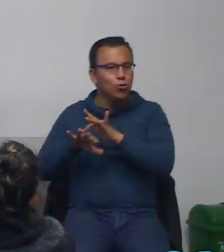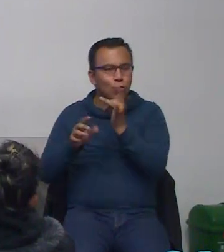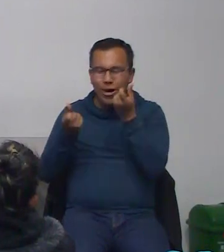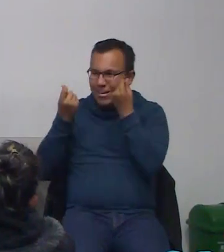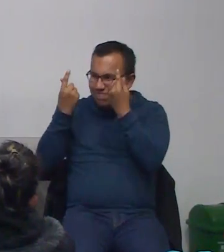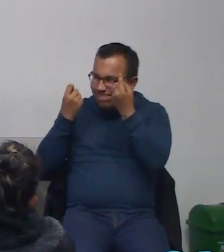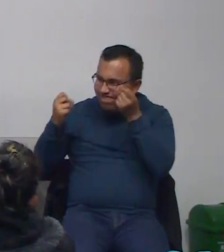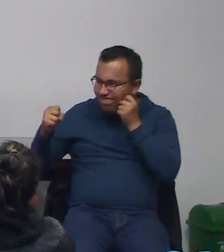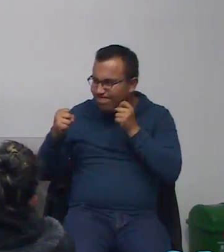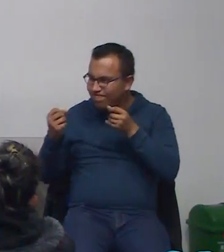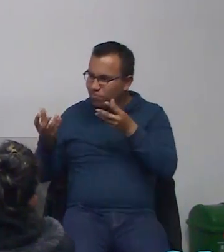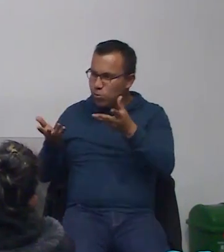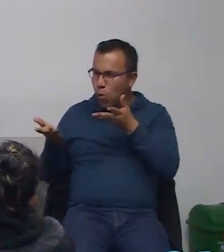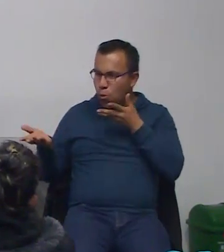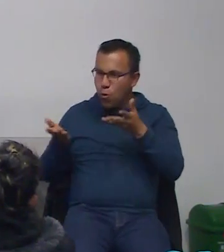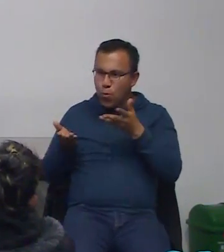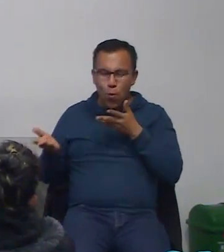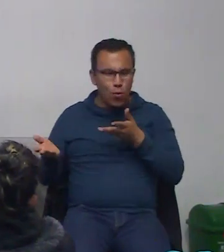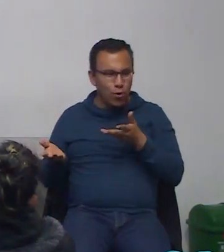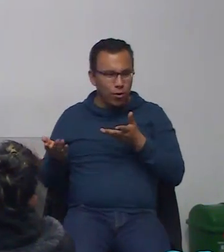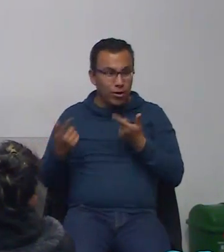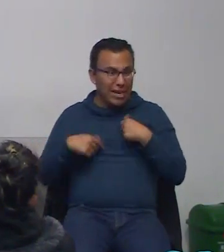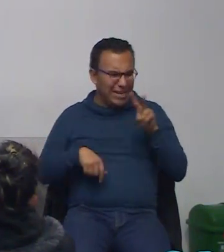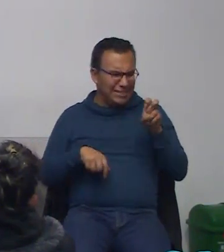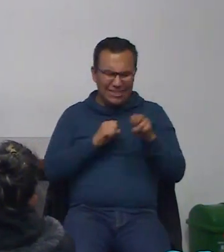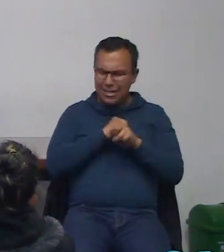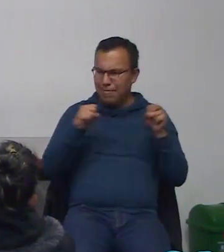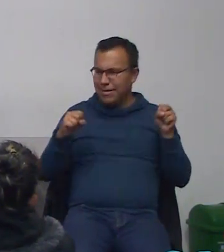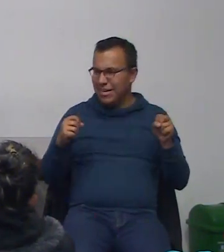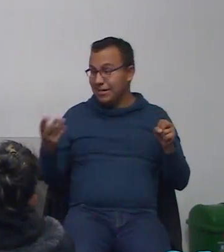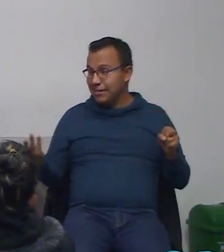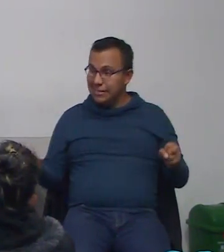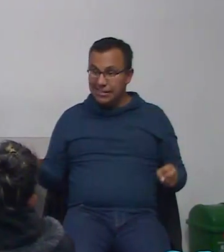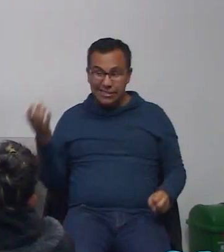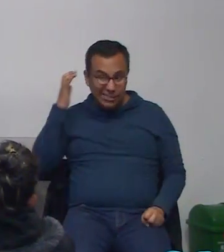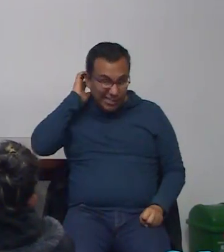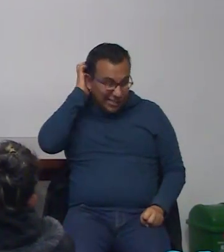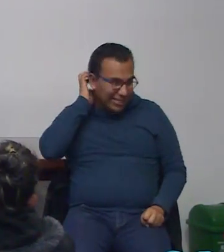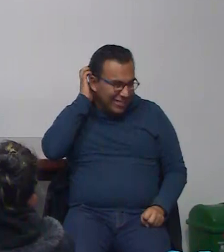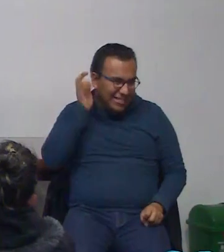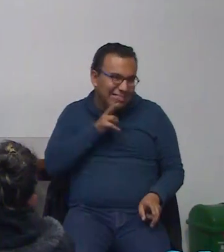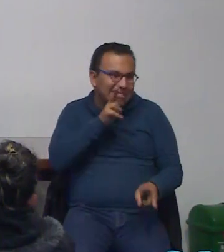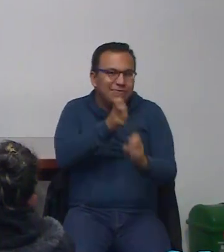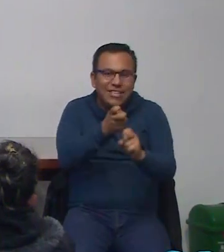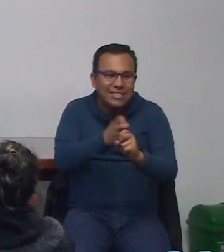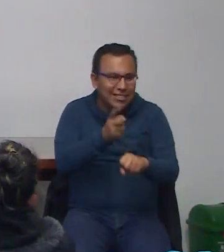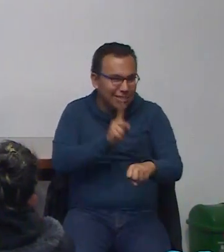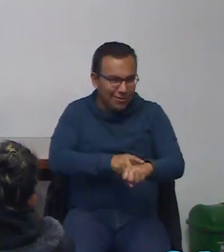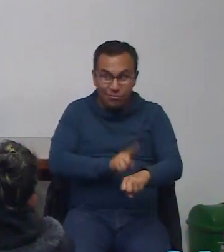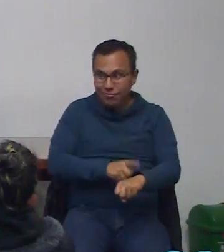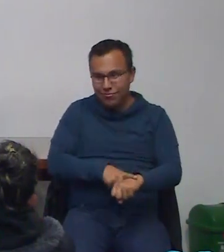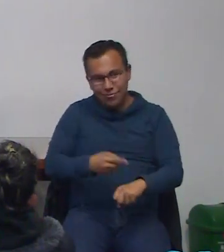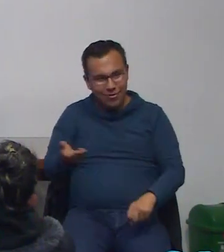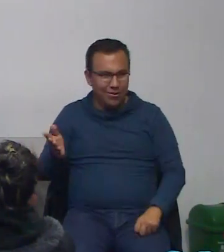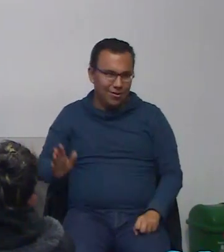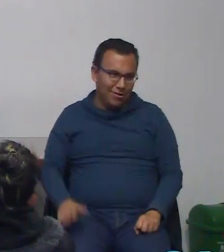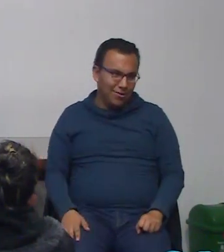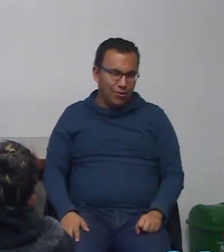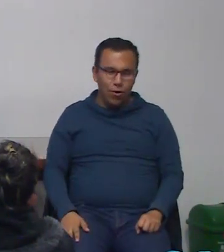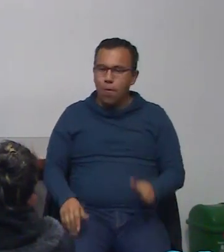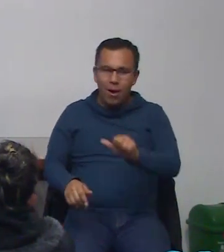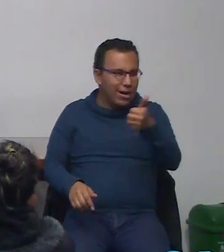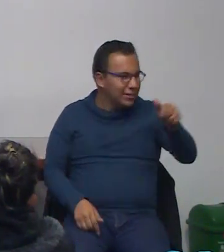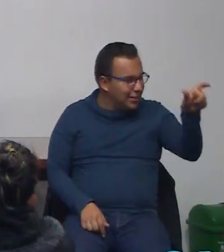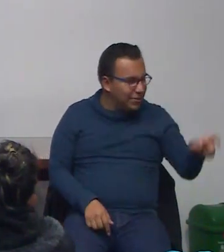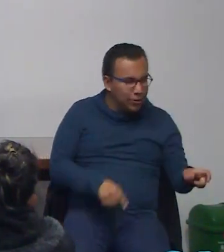entender que no que de pronto la sesión a las 7 de la mañana no es no es viable Sí para este chico